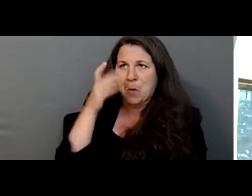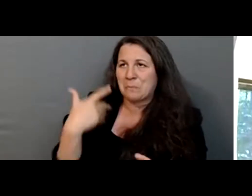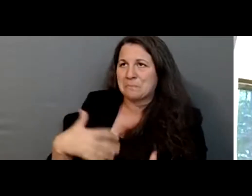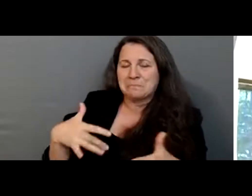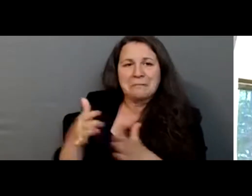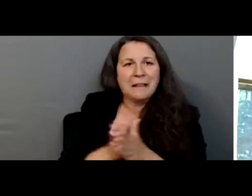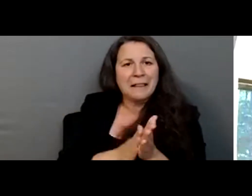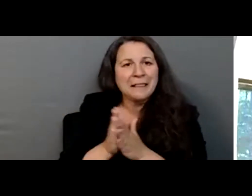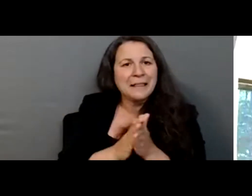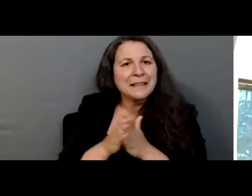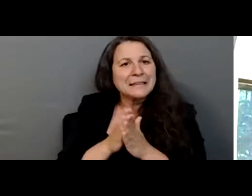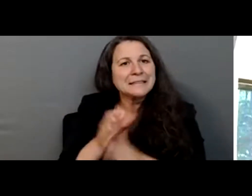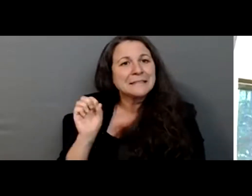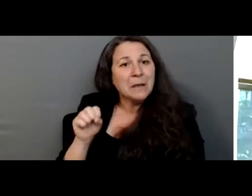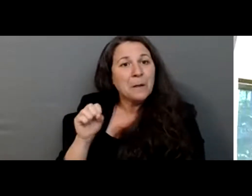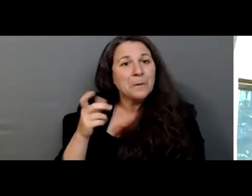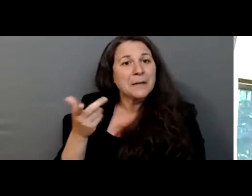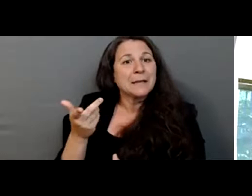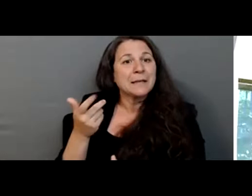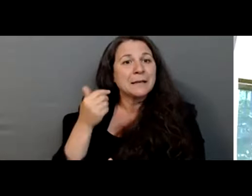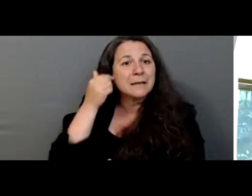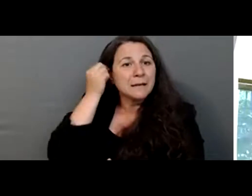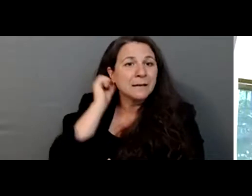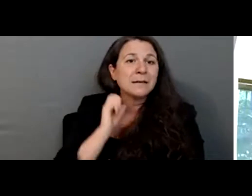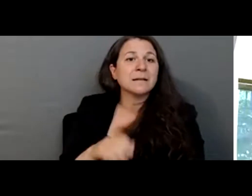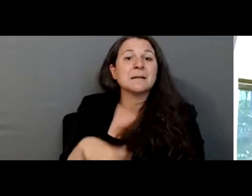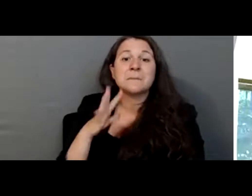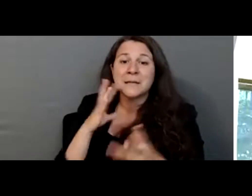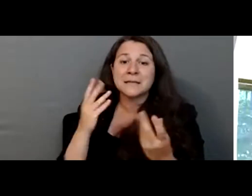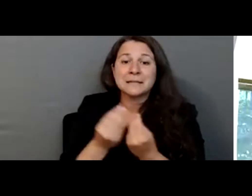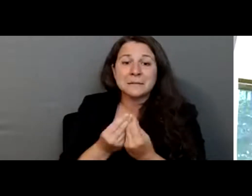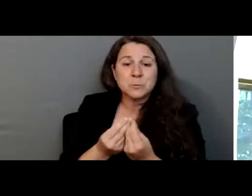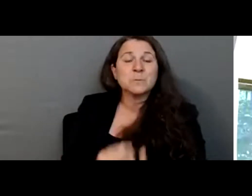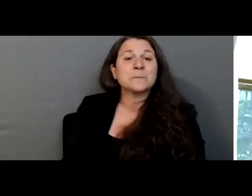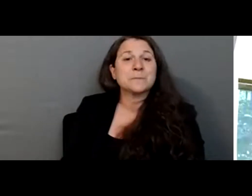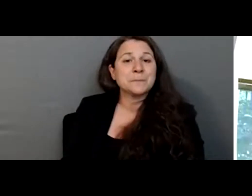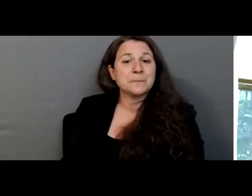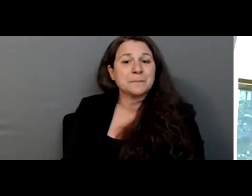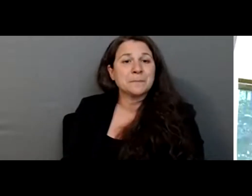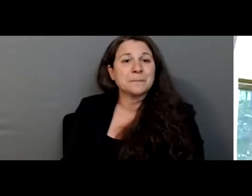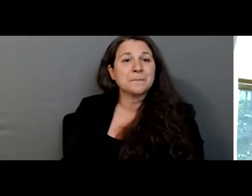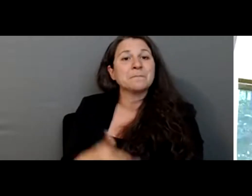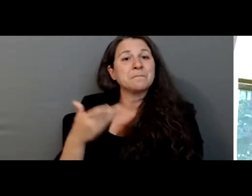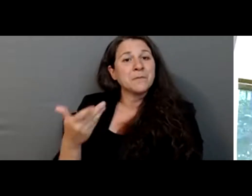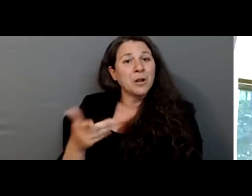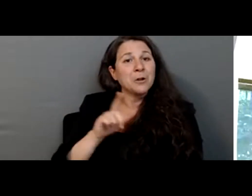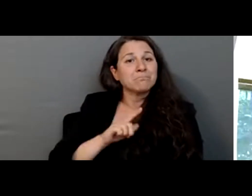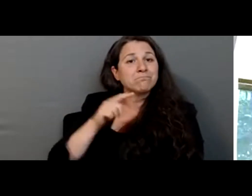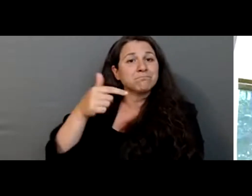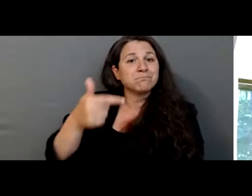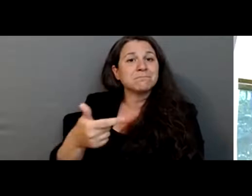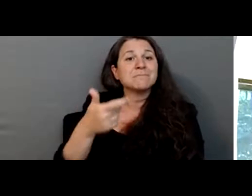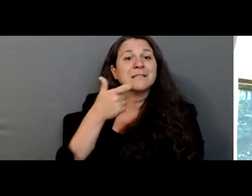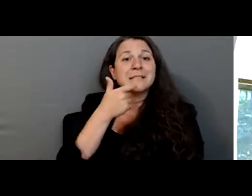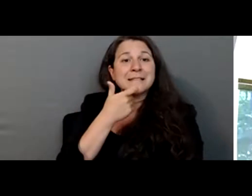éléments extrêmement riches qui sont apportés à la discussion. Merci infiniment. La parole maintenant ira,